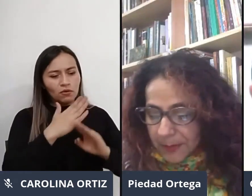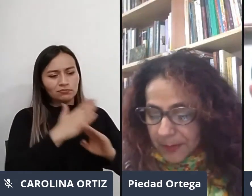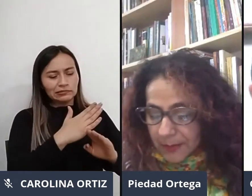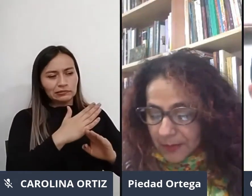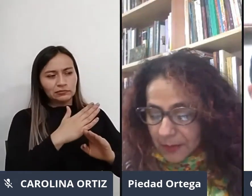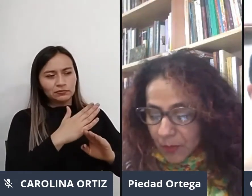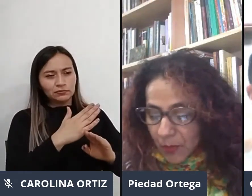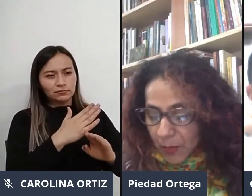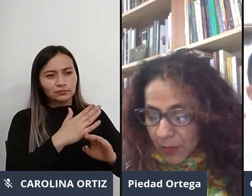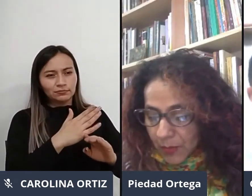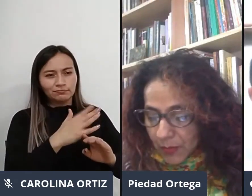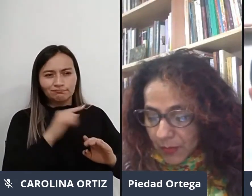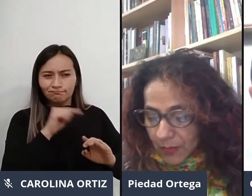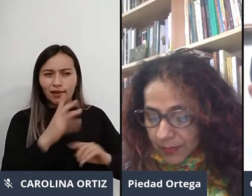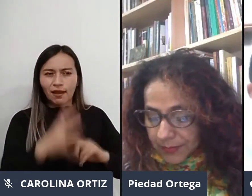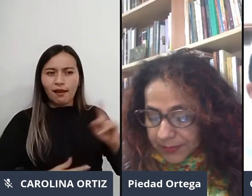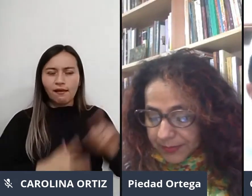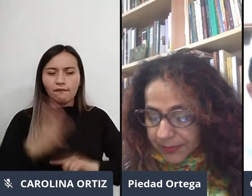afecta